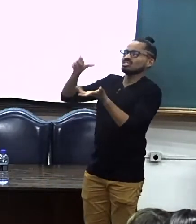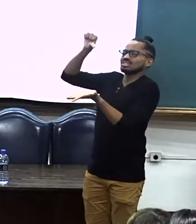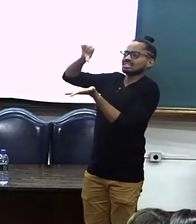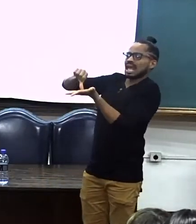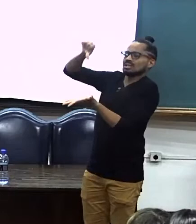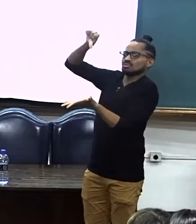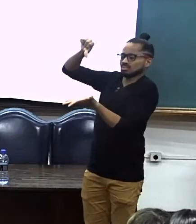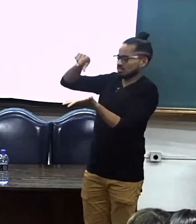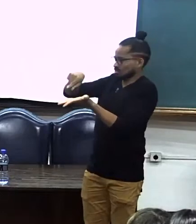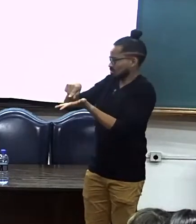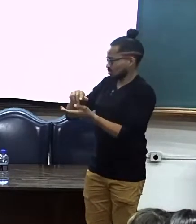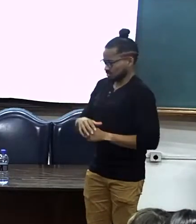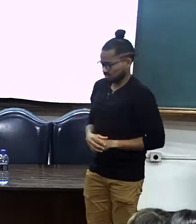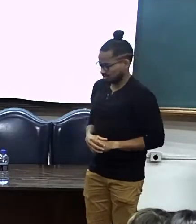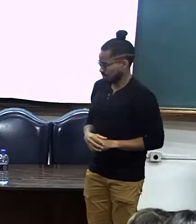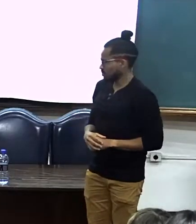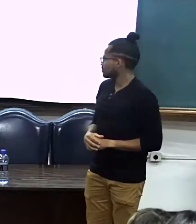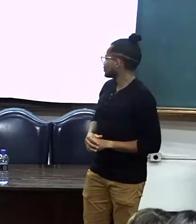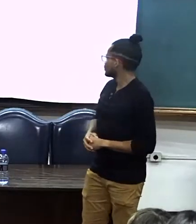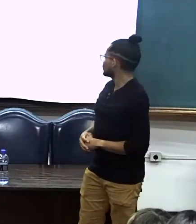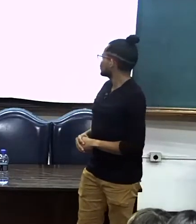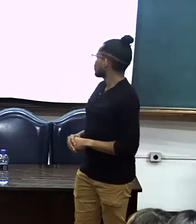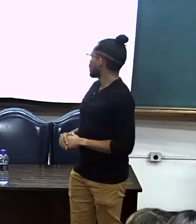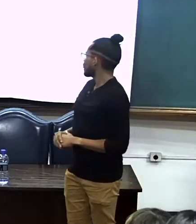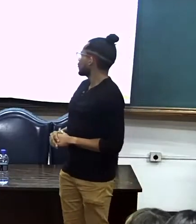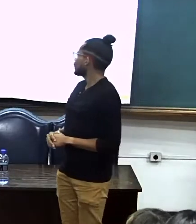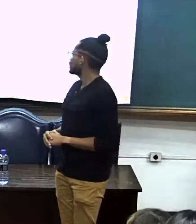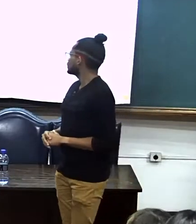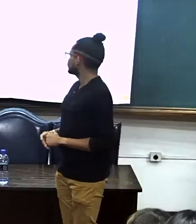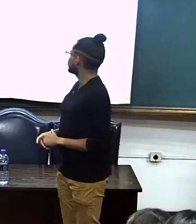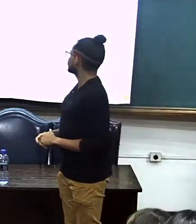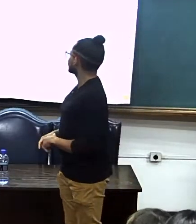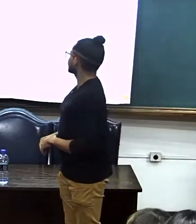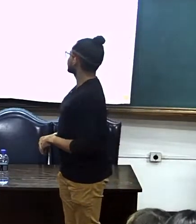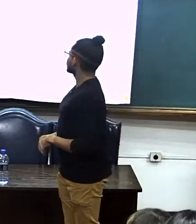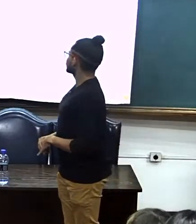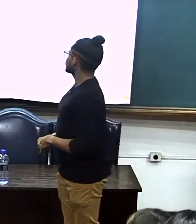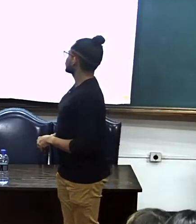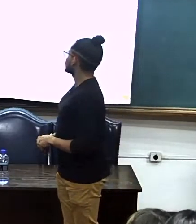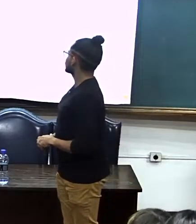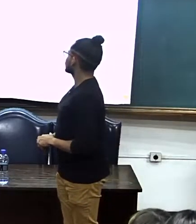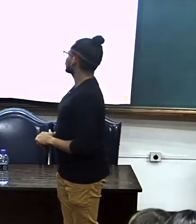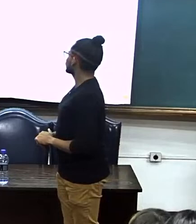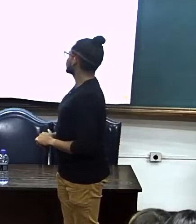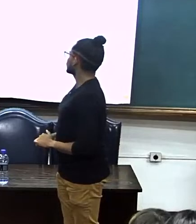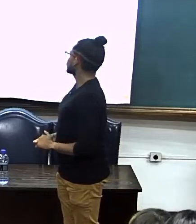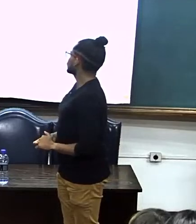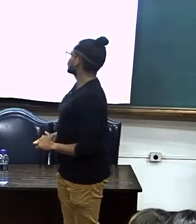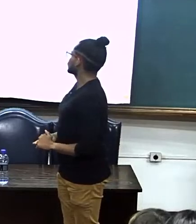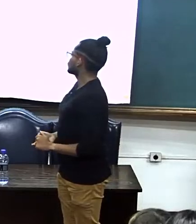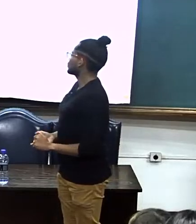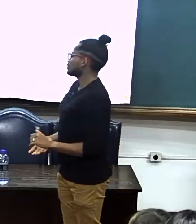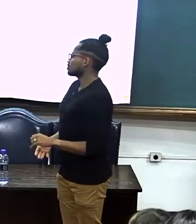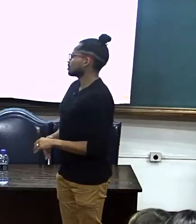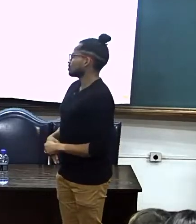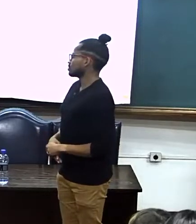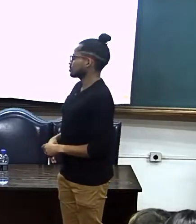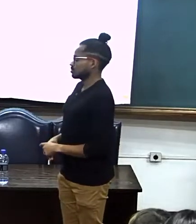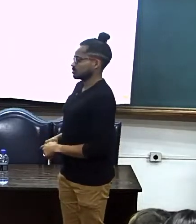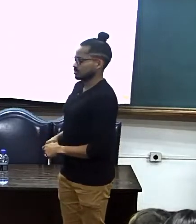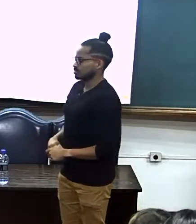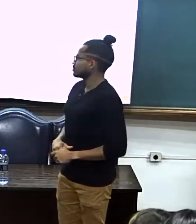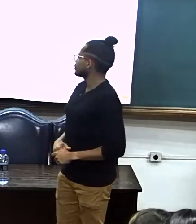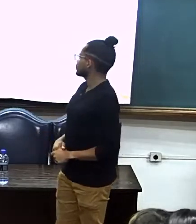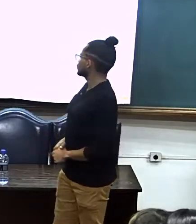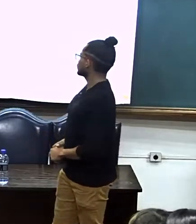Tá? Ela viu várias testas franzidas, então a gente vai conversar um pouco mais sobre isso. Agora, passando